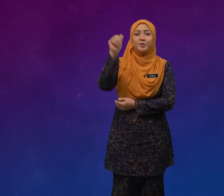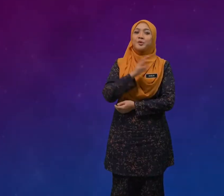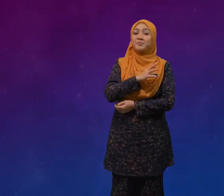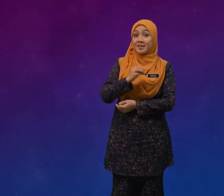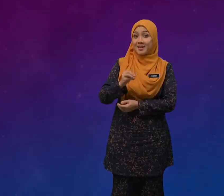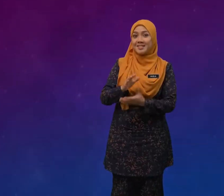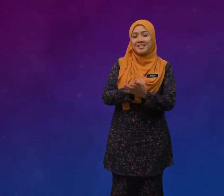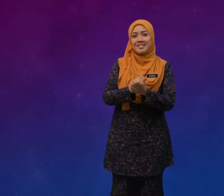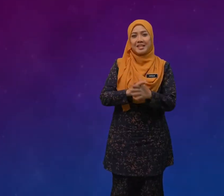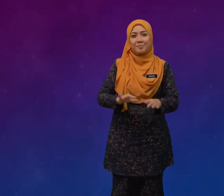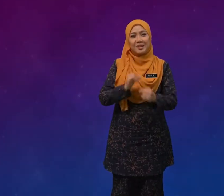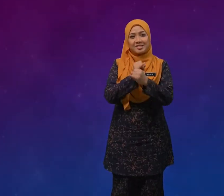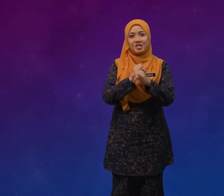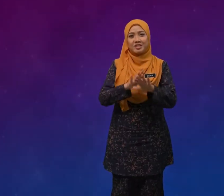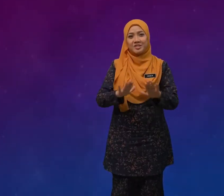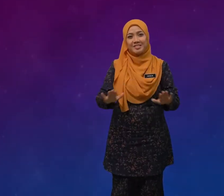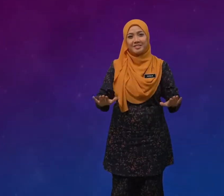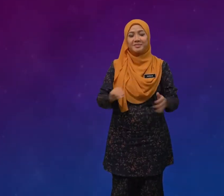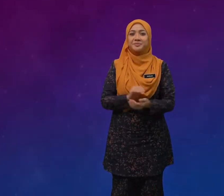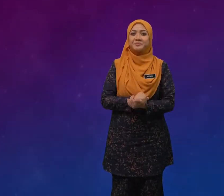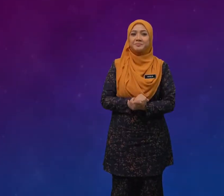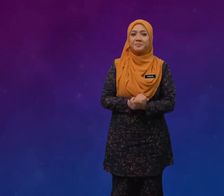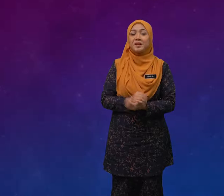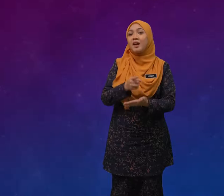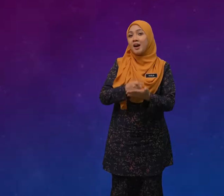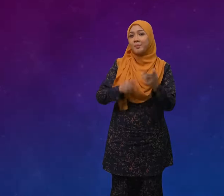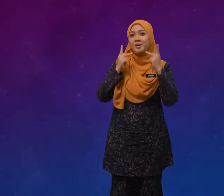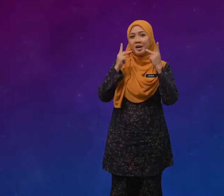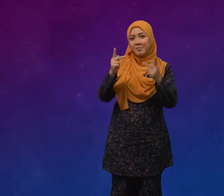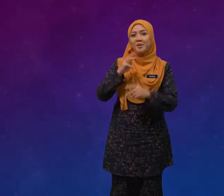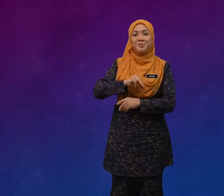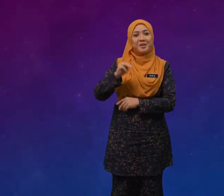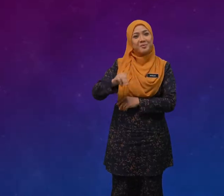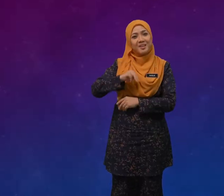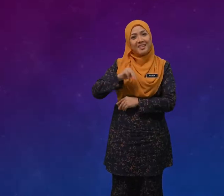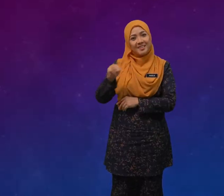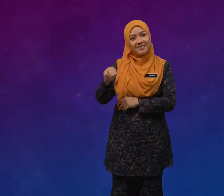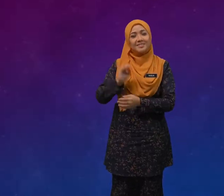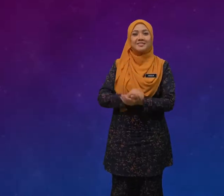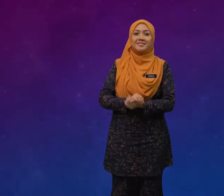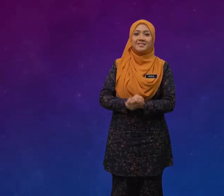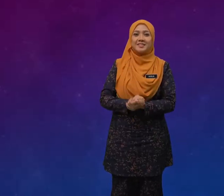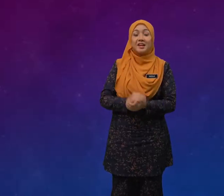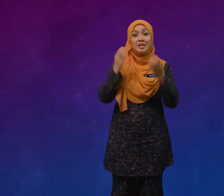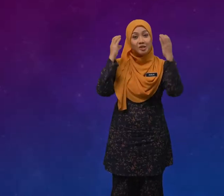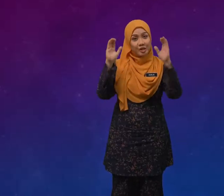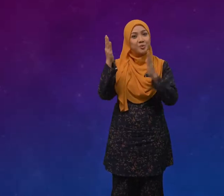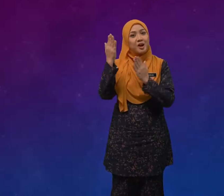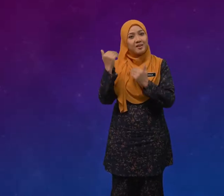Assalamualaikum dan selamat sejahtera. Apa khabar murid-murid? Cikgu